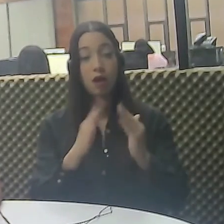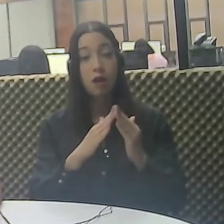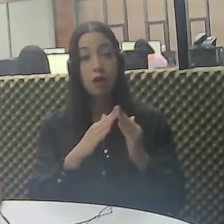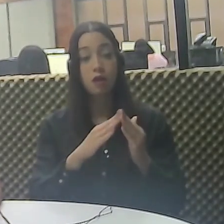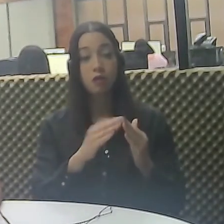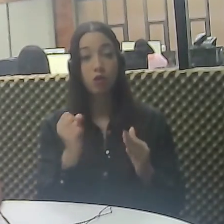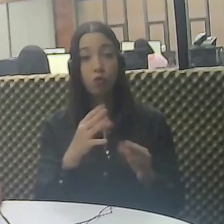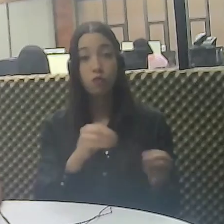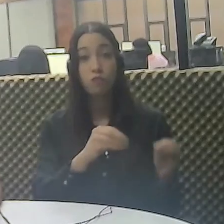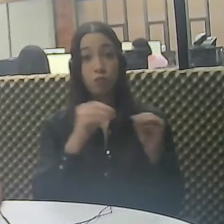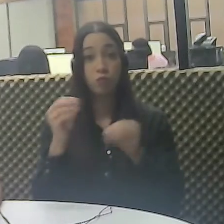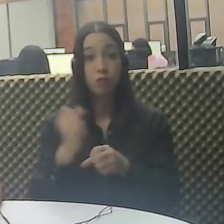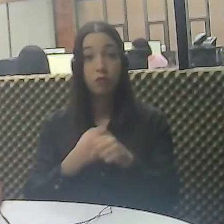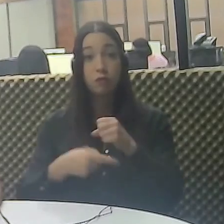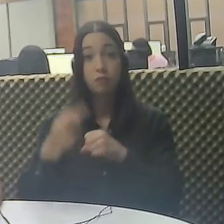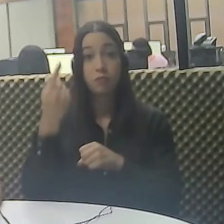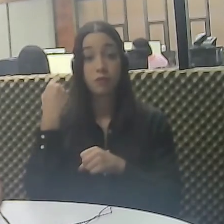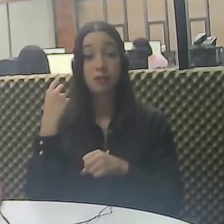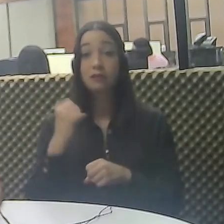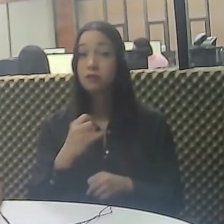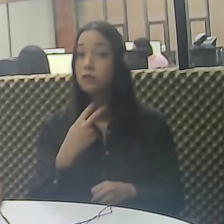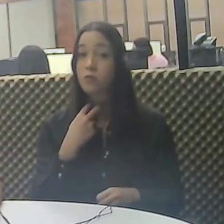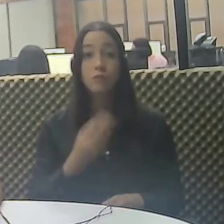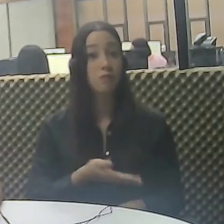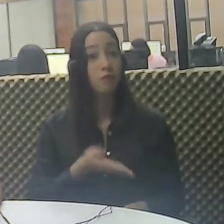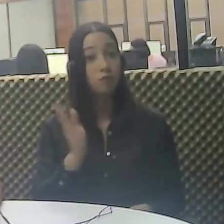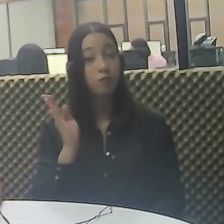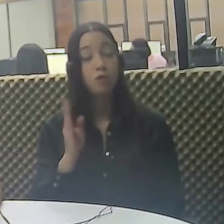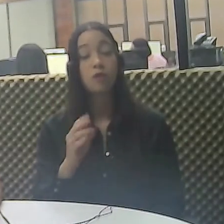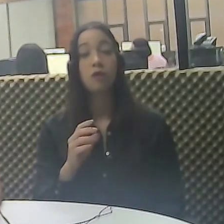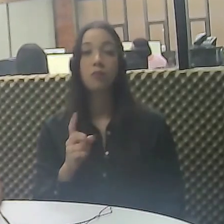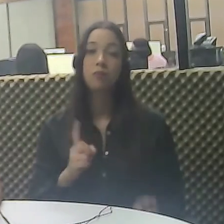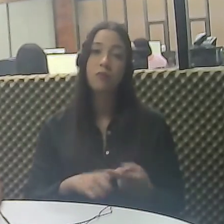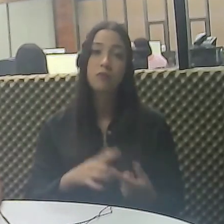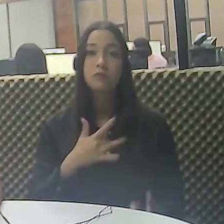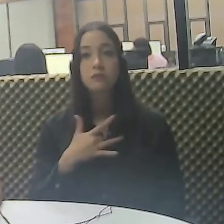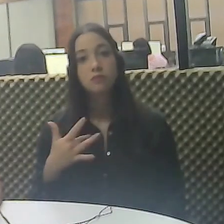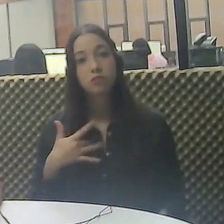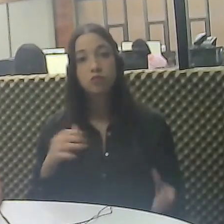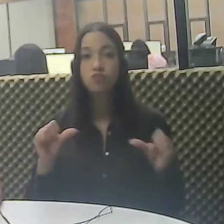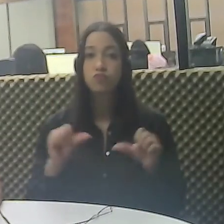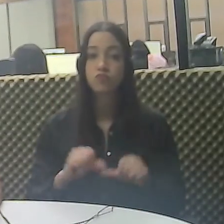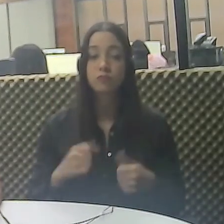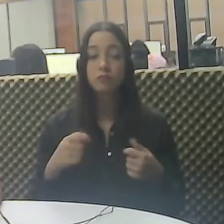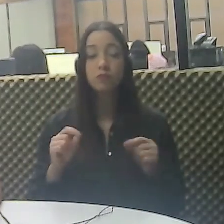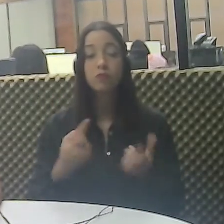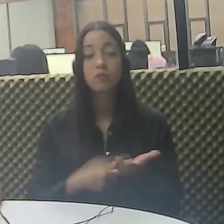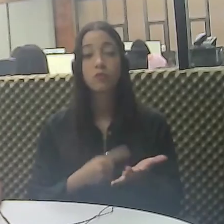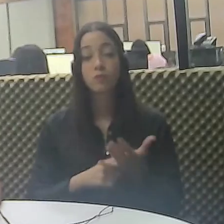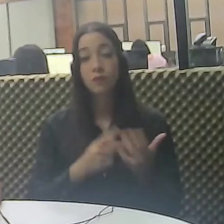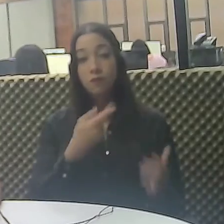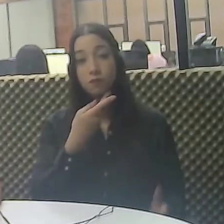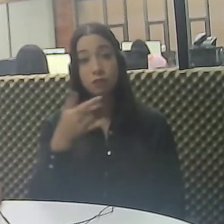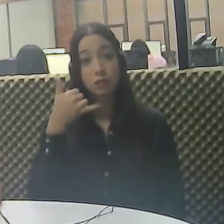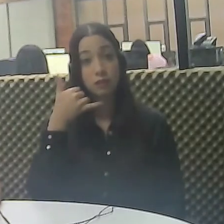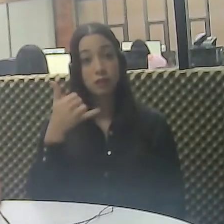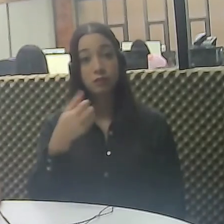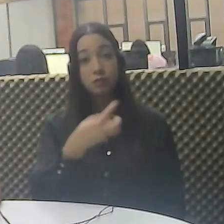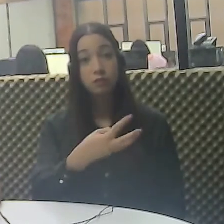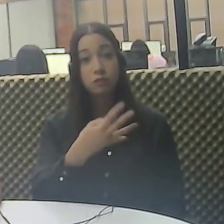mudado no último ano se a pessoa não puder comparecer ao emprego por razões de saúde é necessário agendar a visita pelo telefone